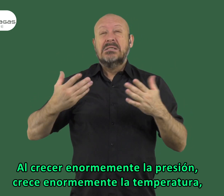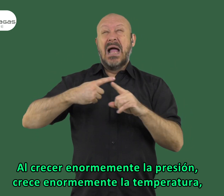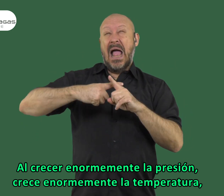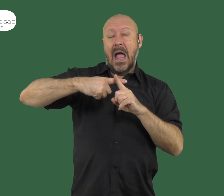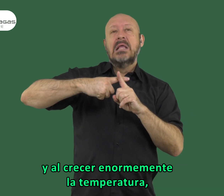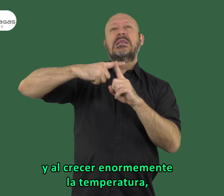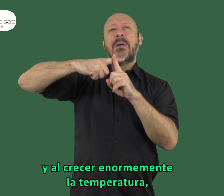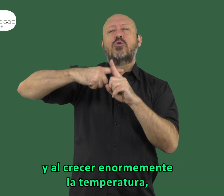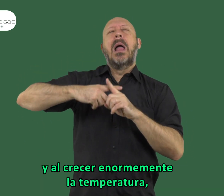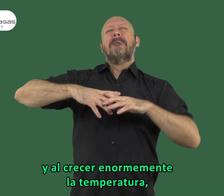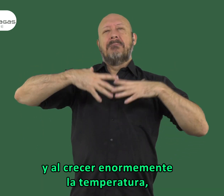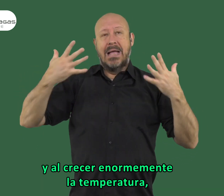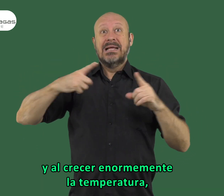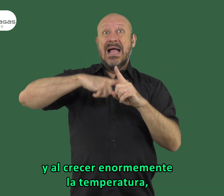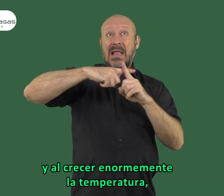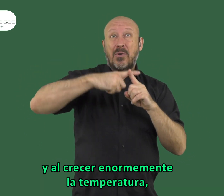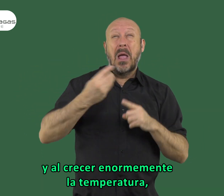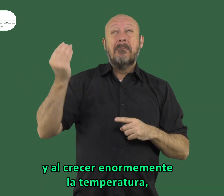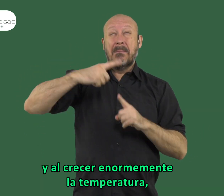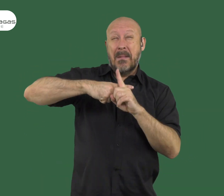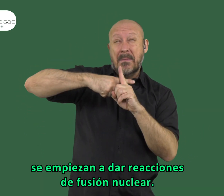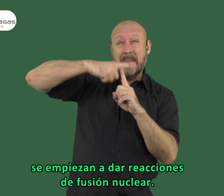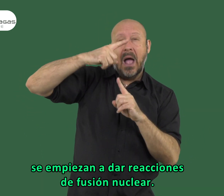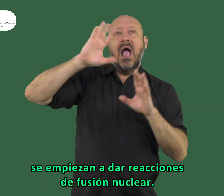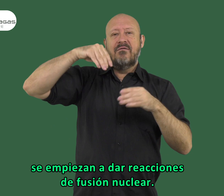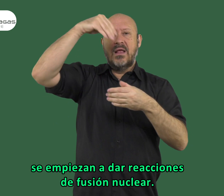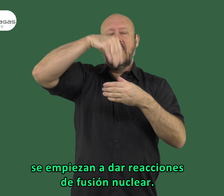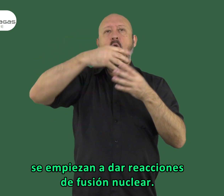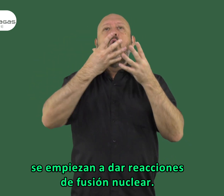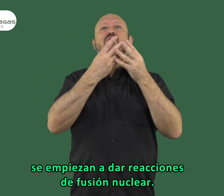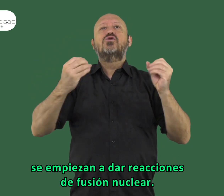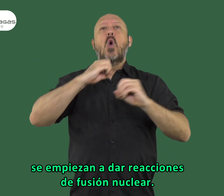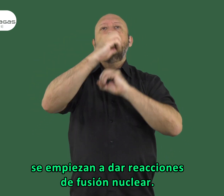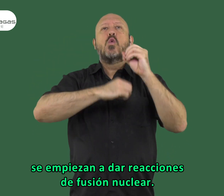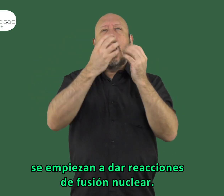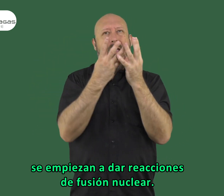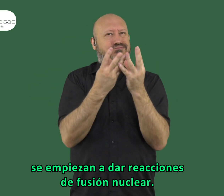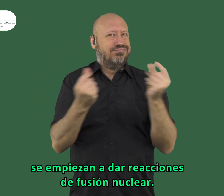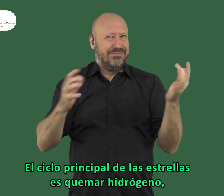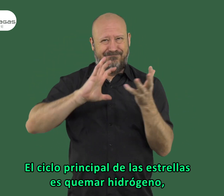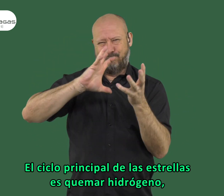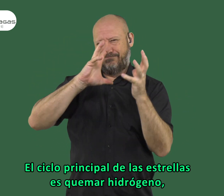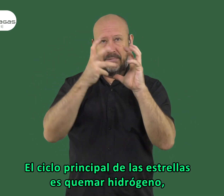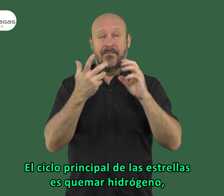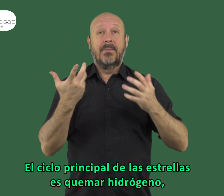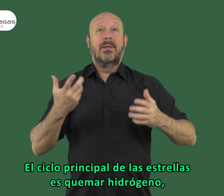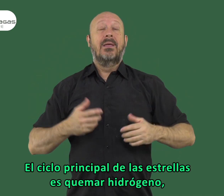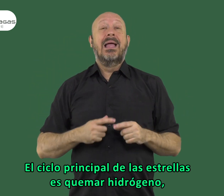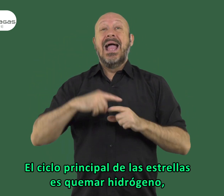la temperatura. Y al crecer enormemente la temperatura, se empiezan a dar reacciones de fusión nuclear. El